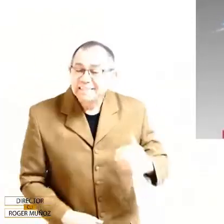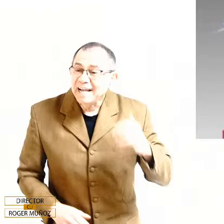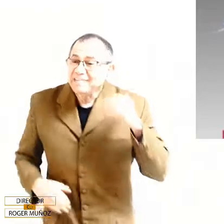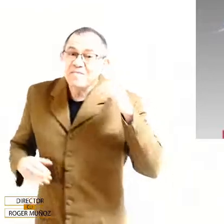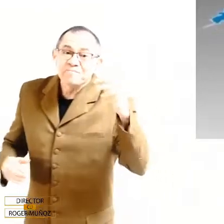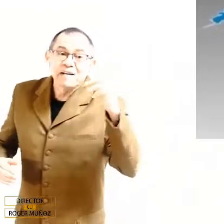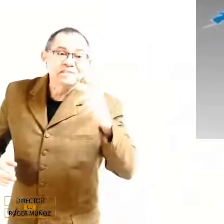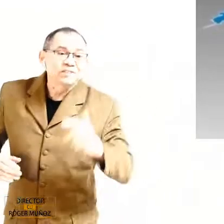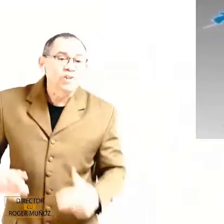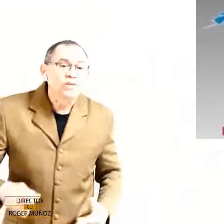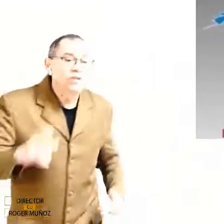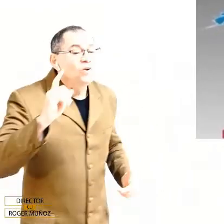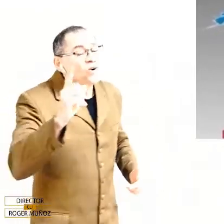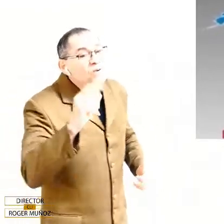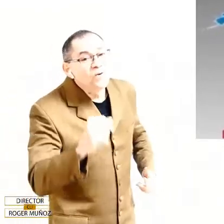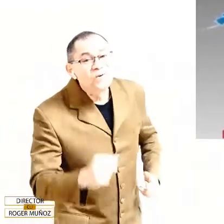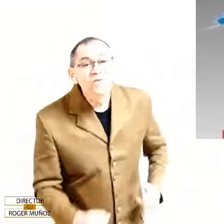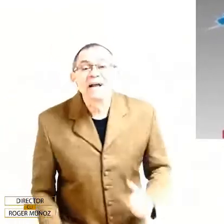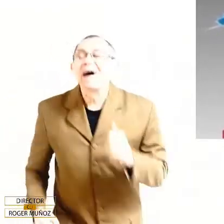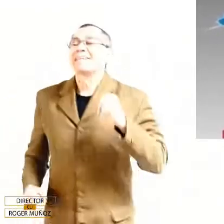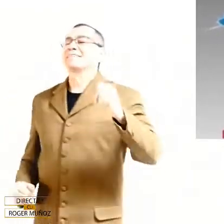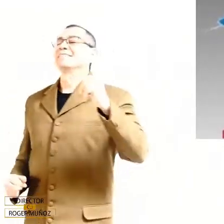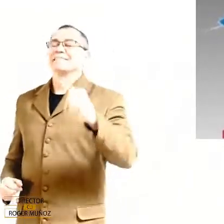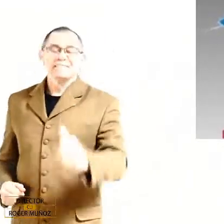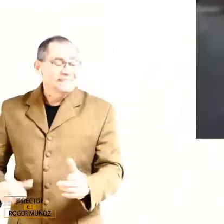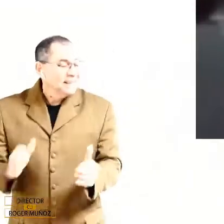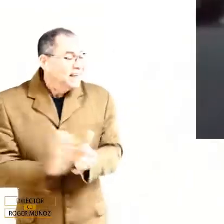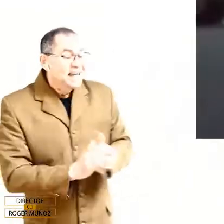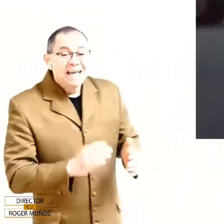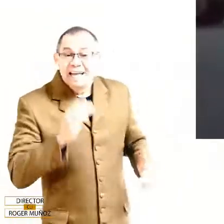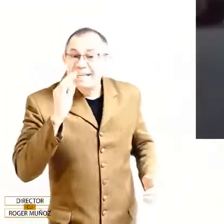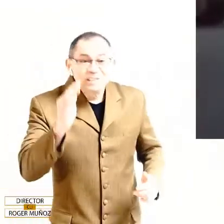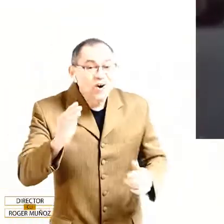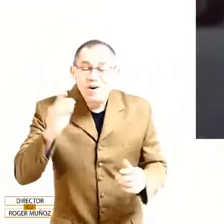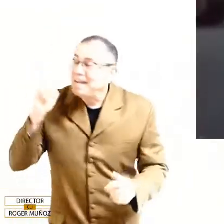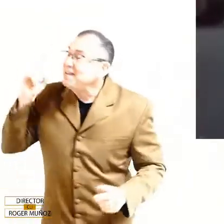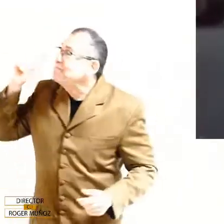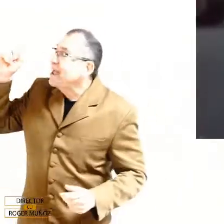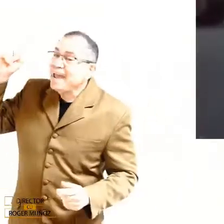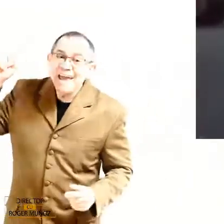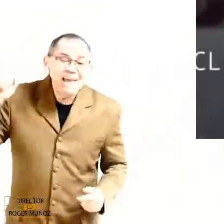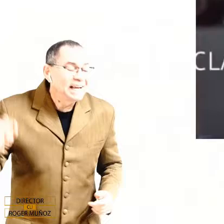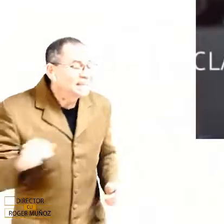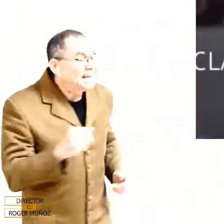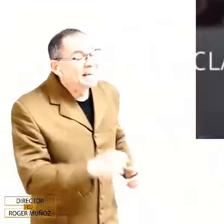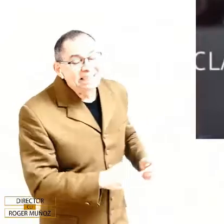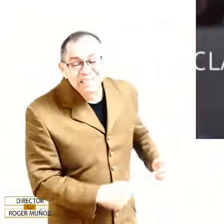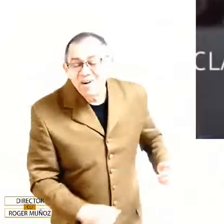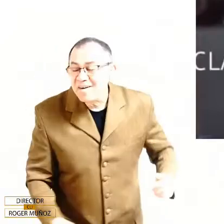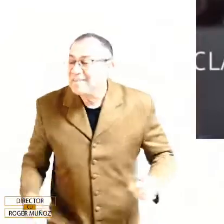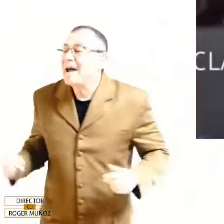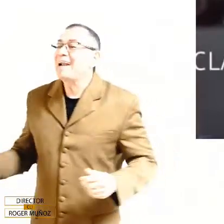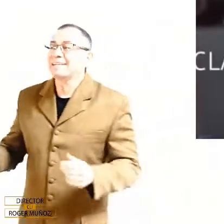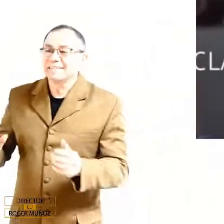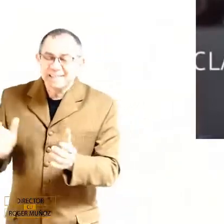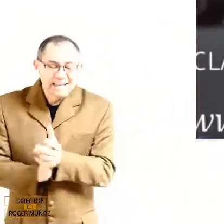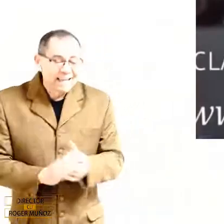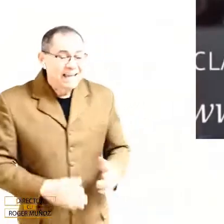está expandiendo en todo lugar. Cristo libera